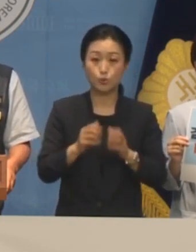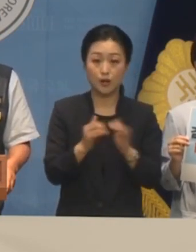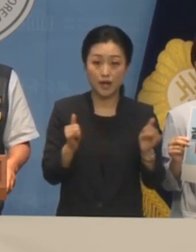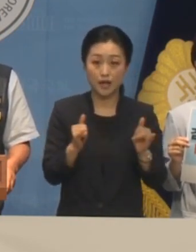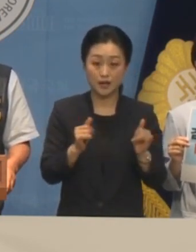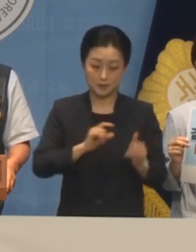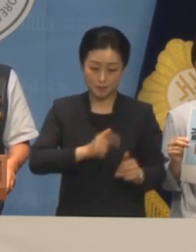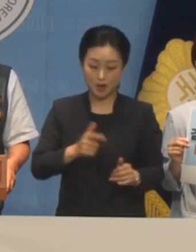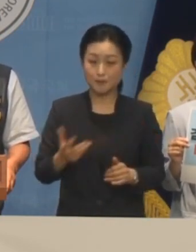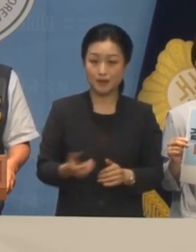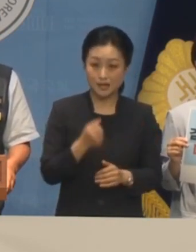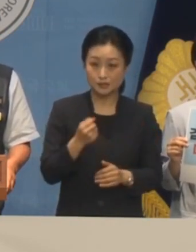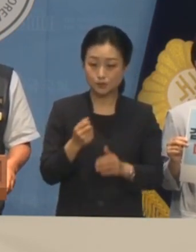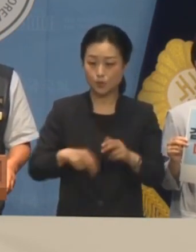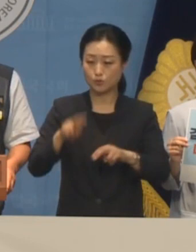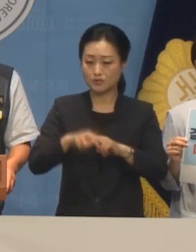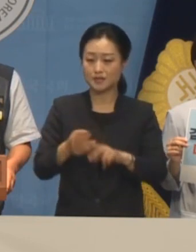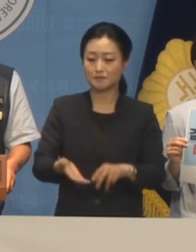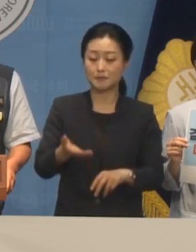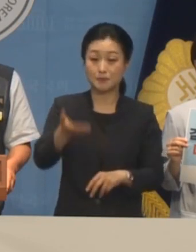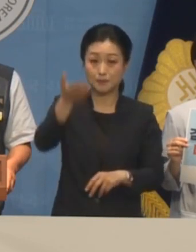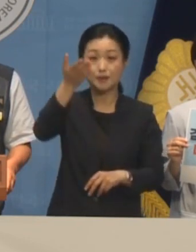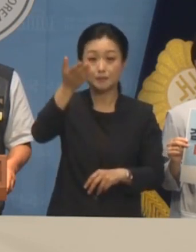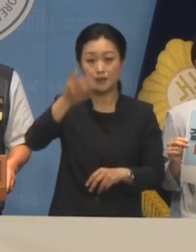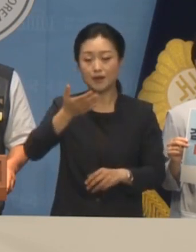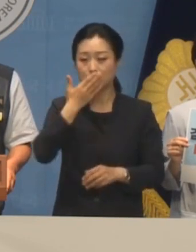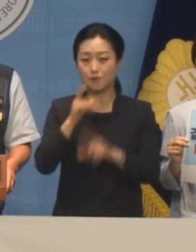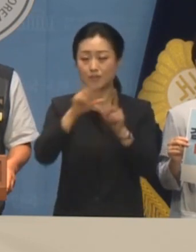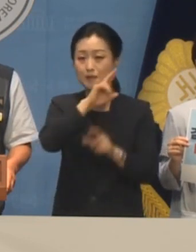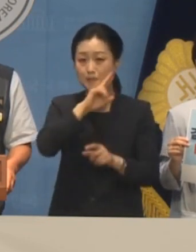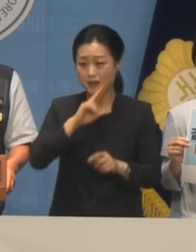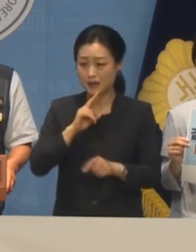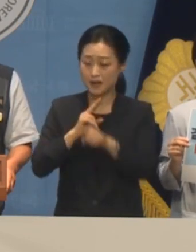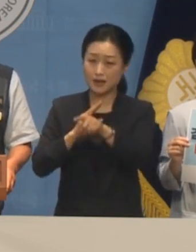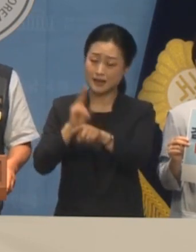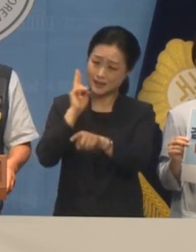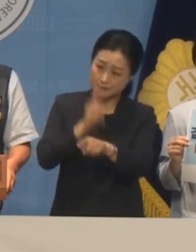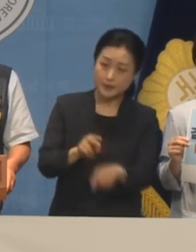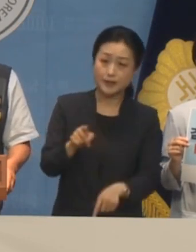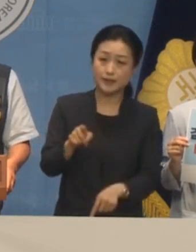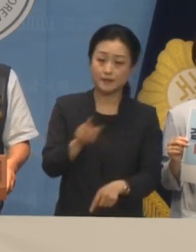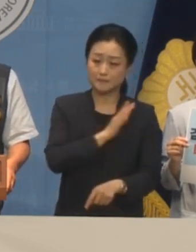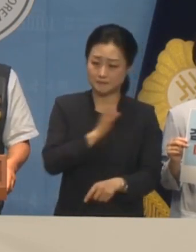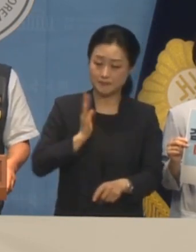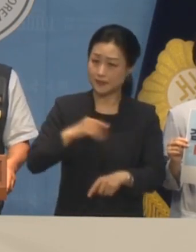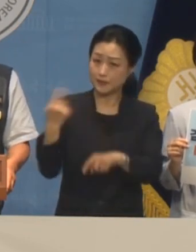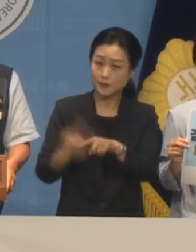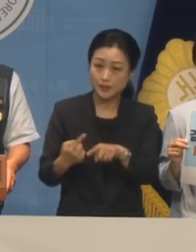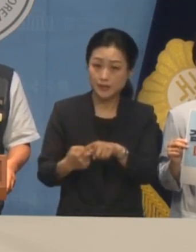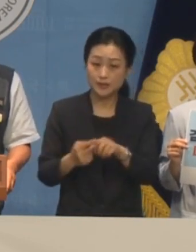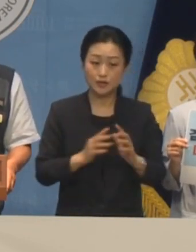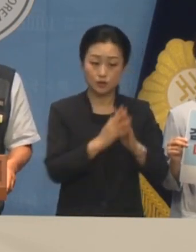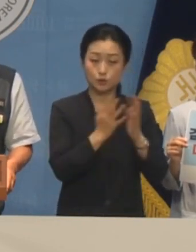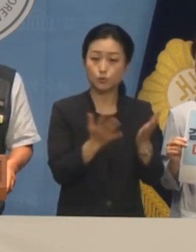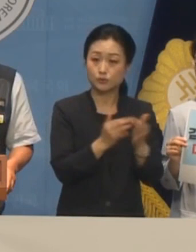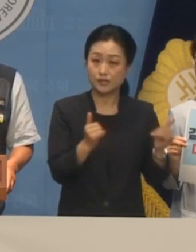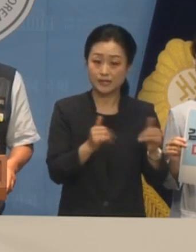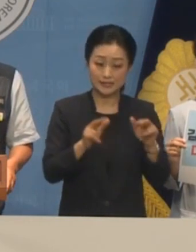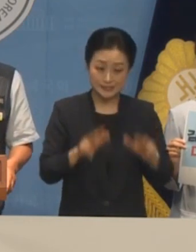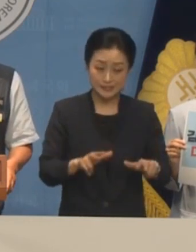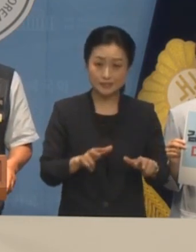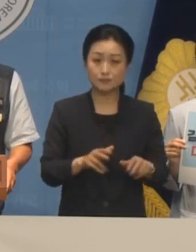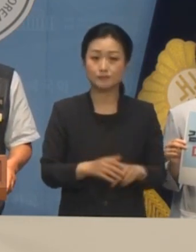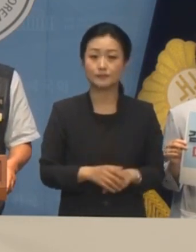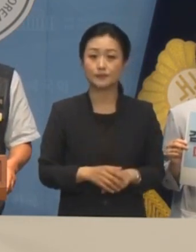명안 팔아 가지고 공직에 올라가 이렇게 사람이 달라질 수 있는 겁니까 건설 노동자들은 지금 어느 정권보다도